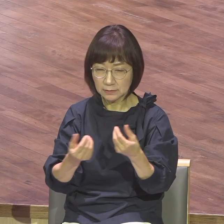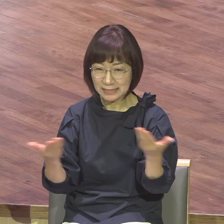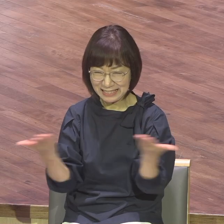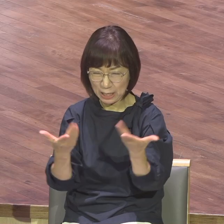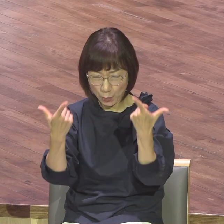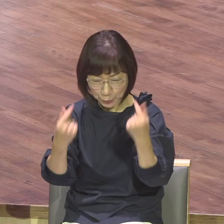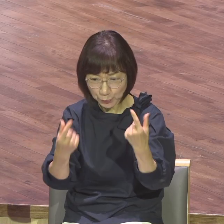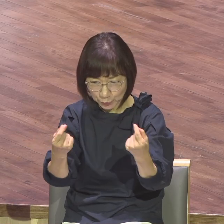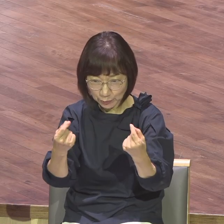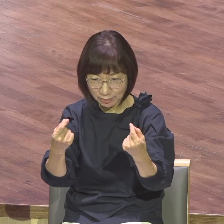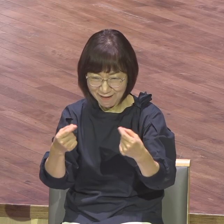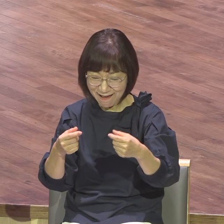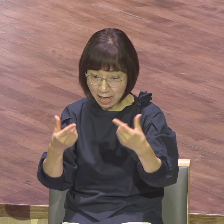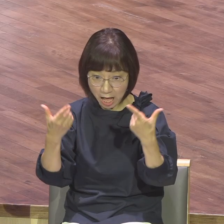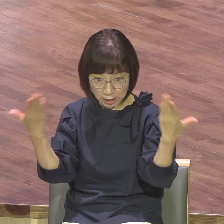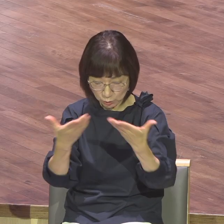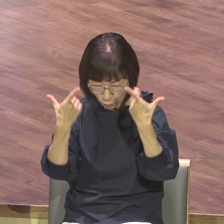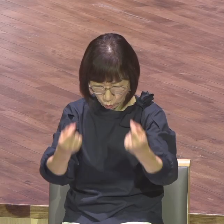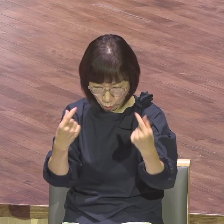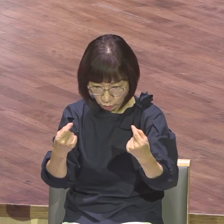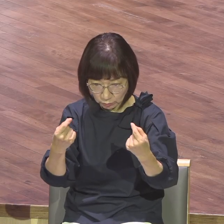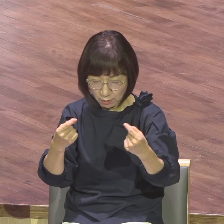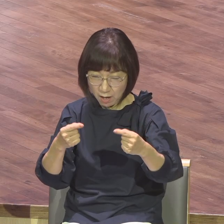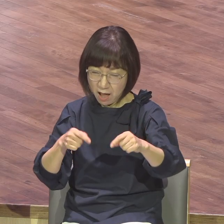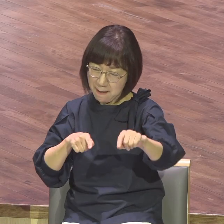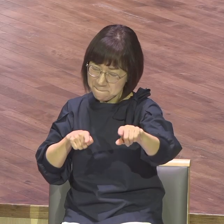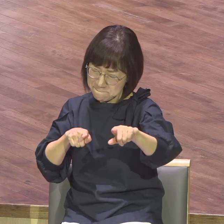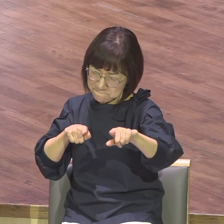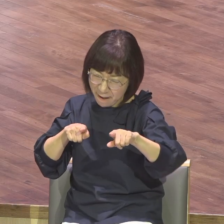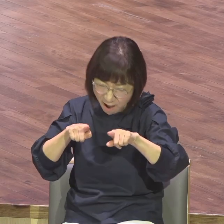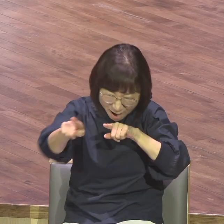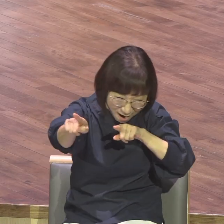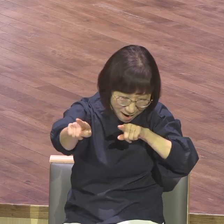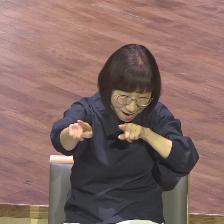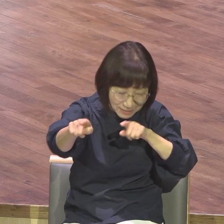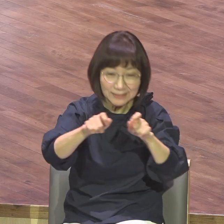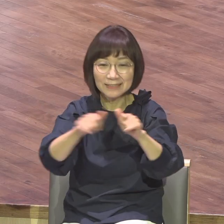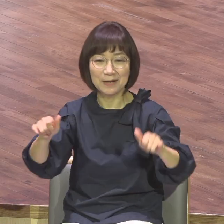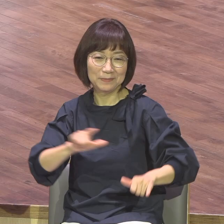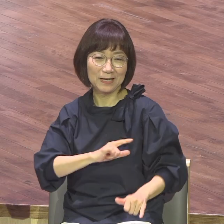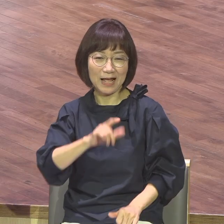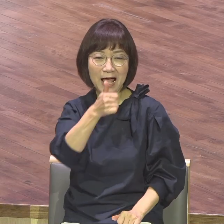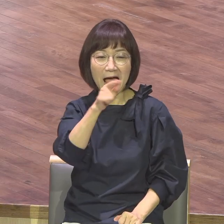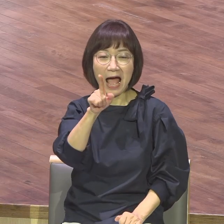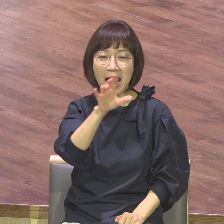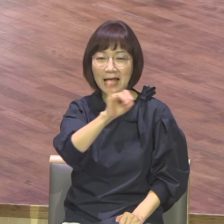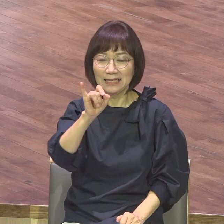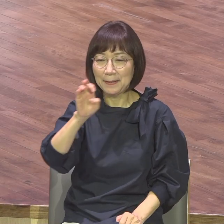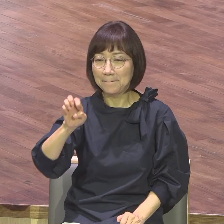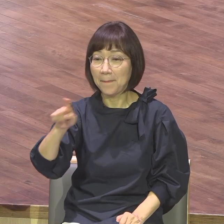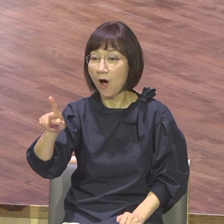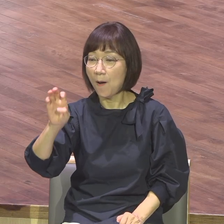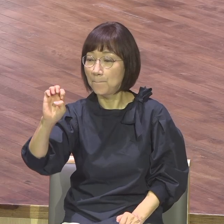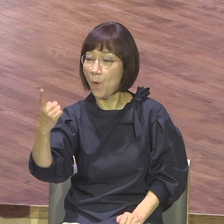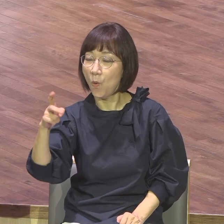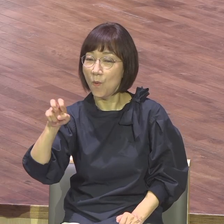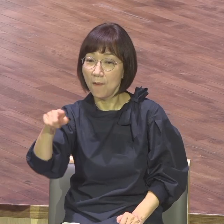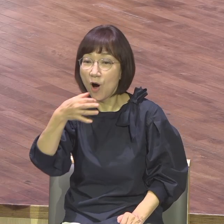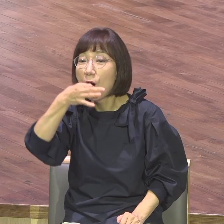말합니다. 보통 사람들에 비해서 같은 조건에서도 성과를 더 내는 사람, 하이 퍼포머.